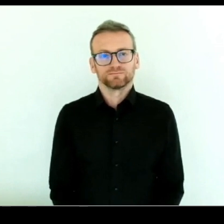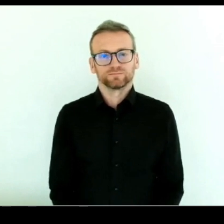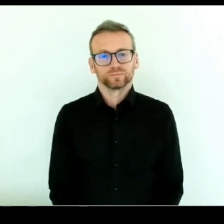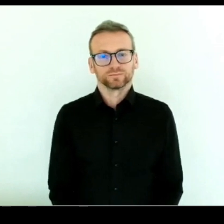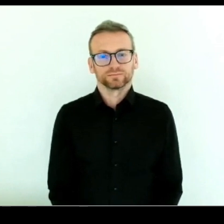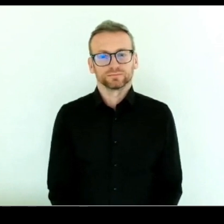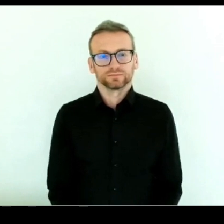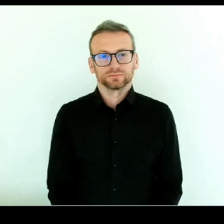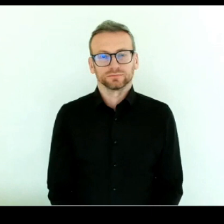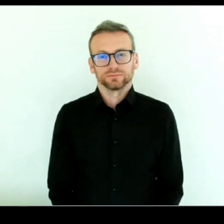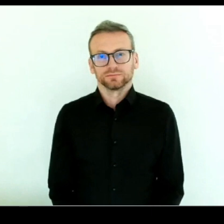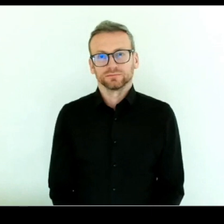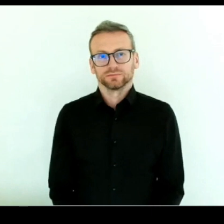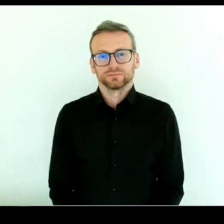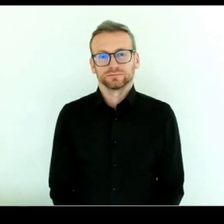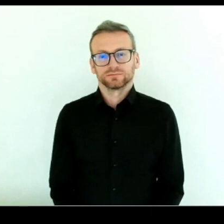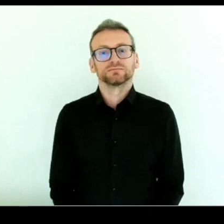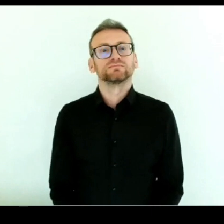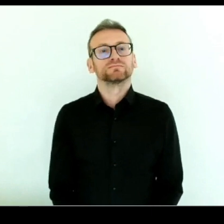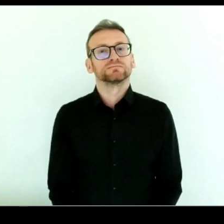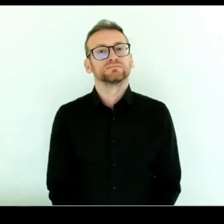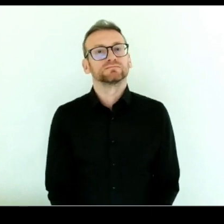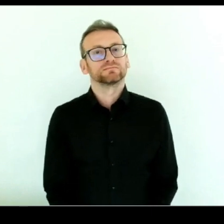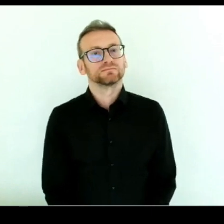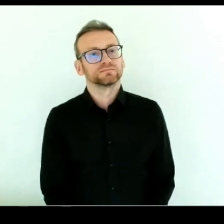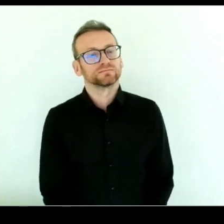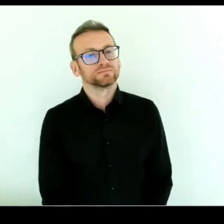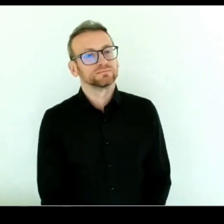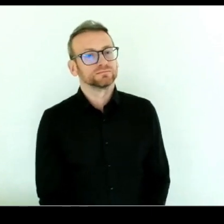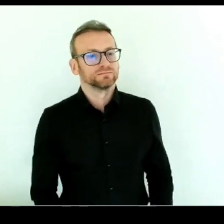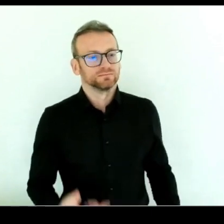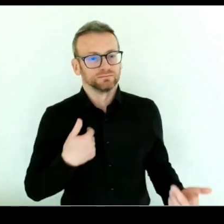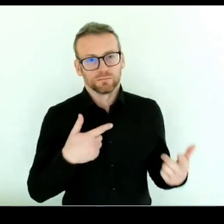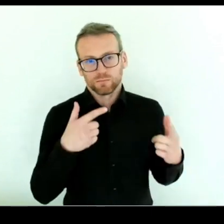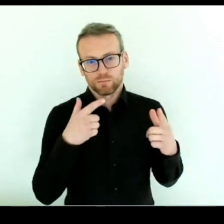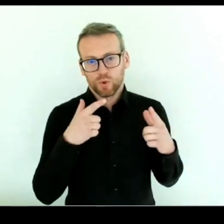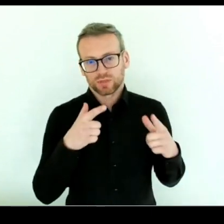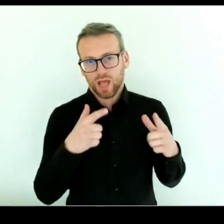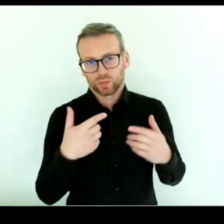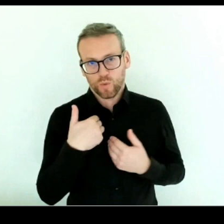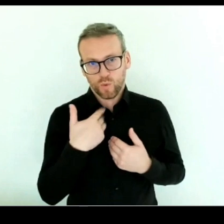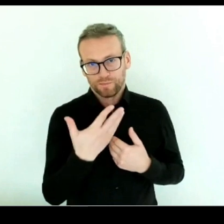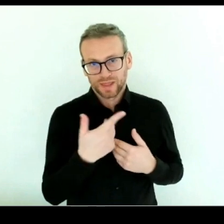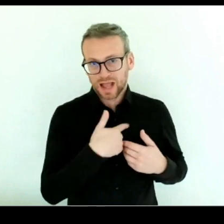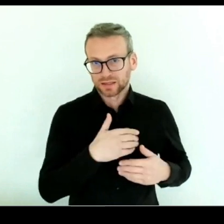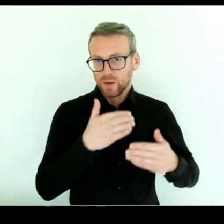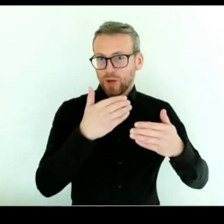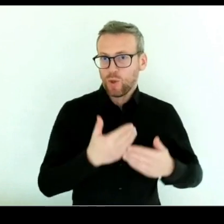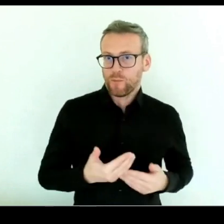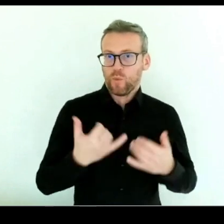Herzlich willkommen zur heutigen Pressekonferenz nach der Sitzung des Bayerischen Kabinetts. Es informieren Sie heute der